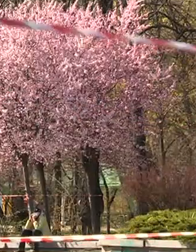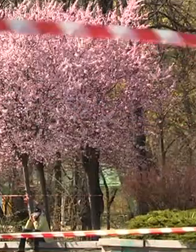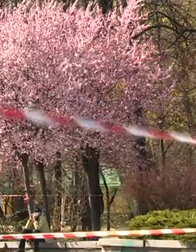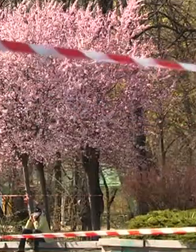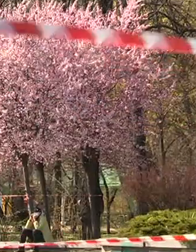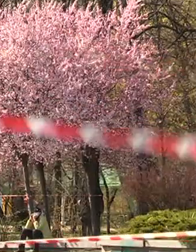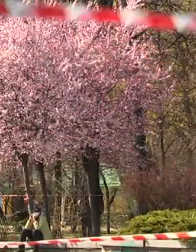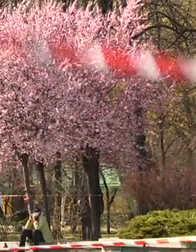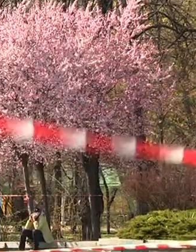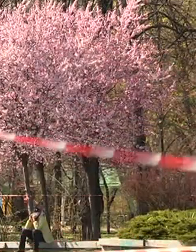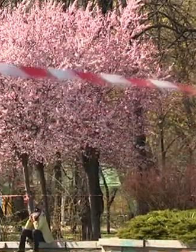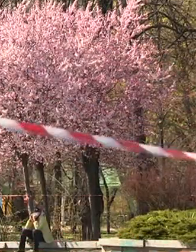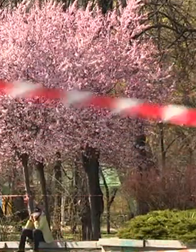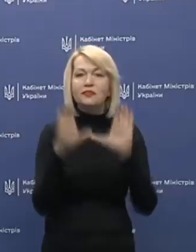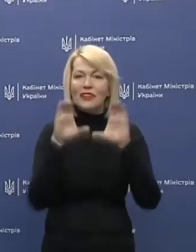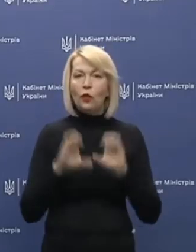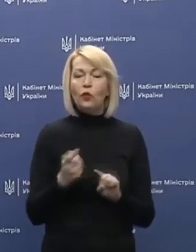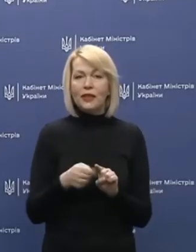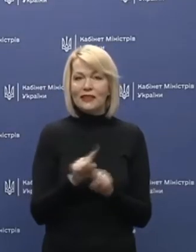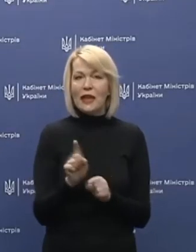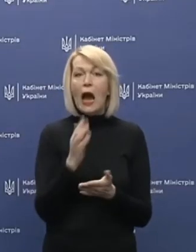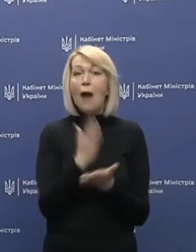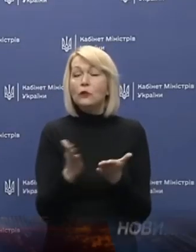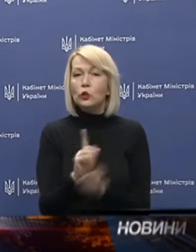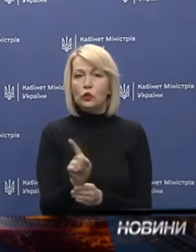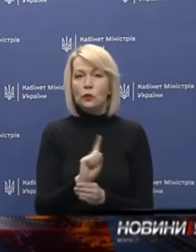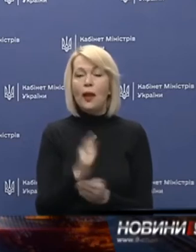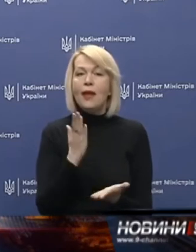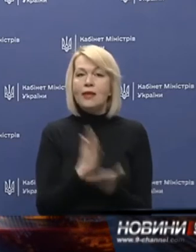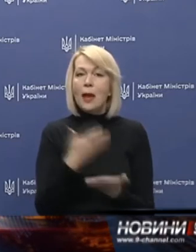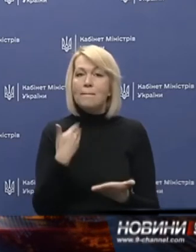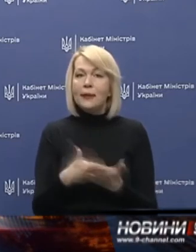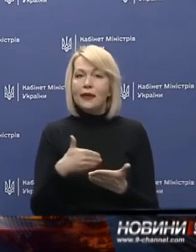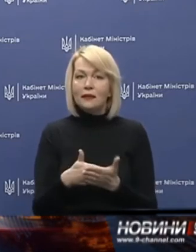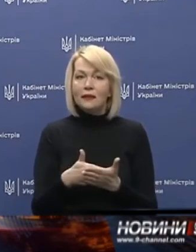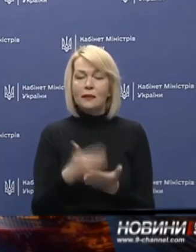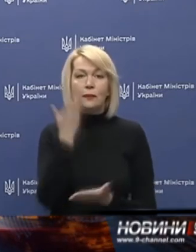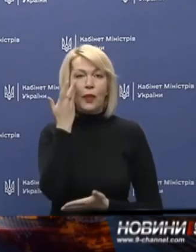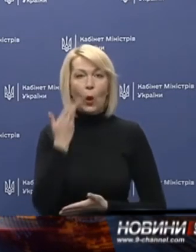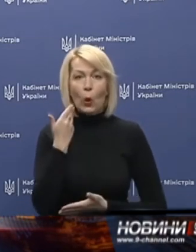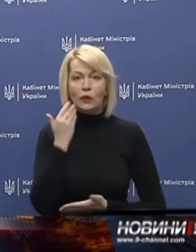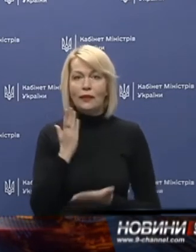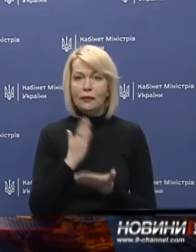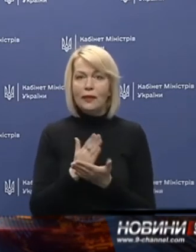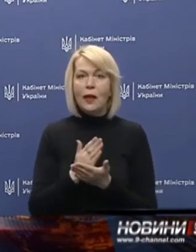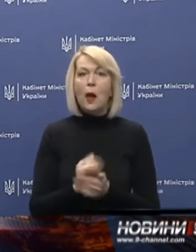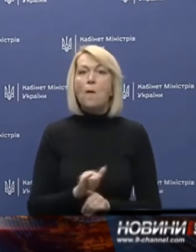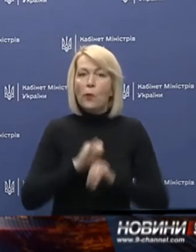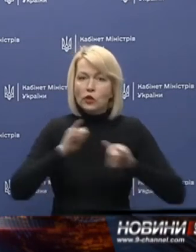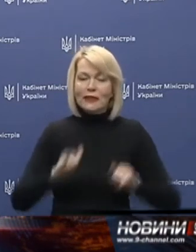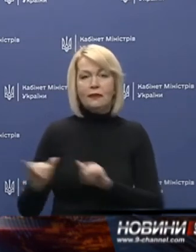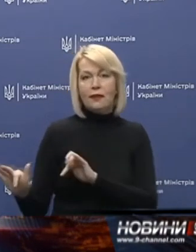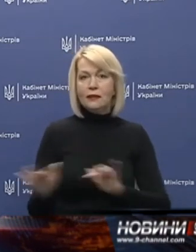областях карантинні заходи не змінились. У нас вже є приклади, коли є посилені заходи,